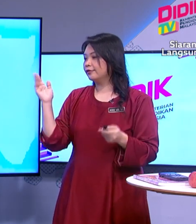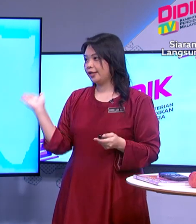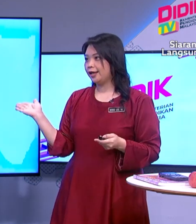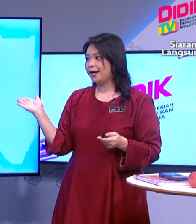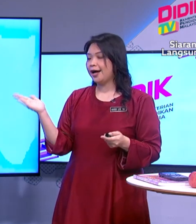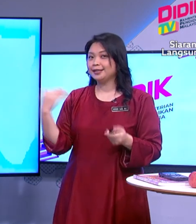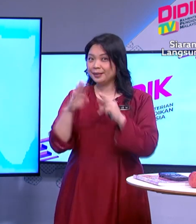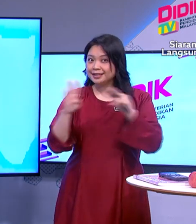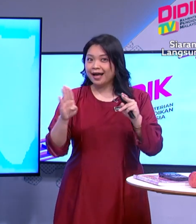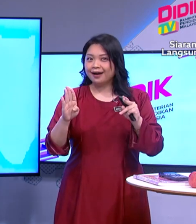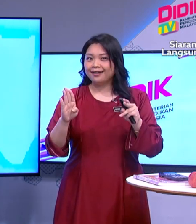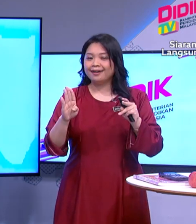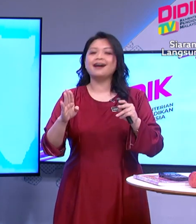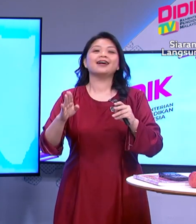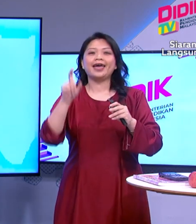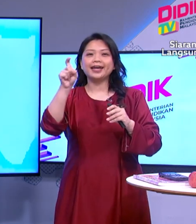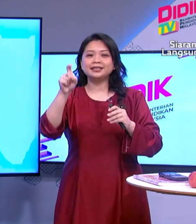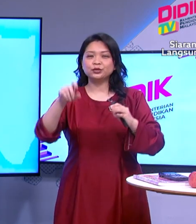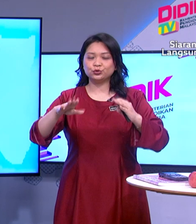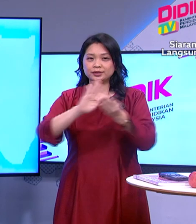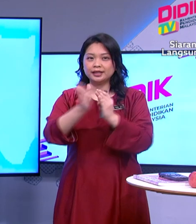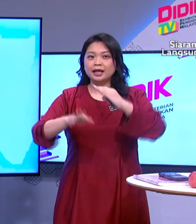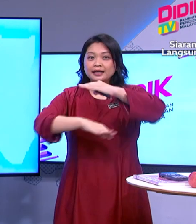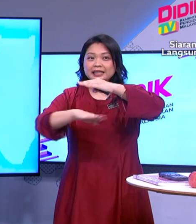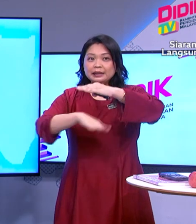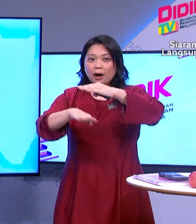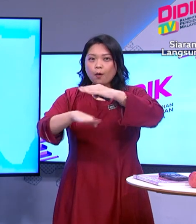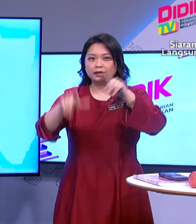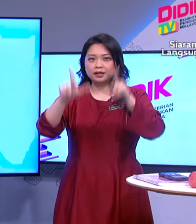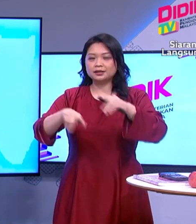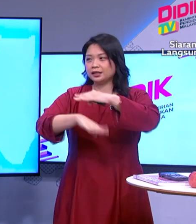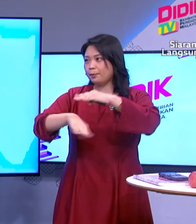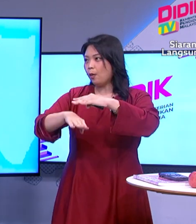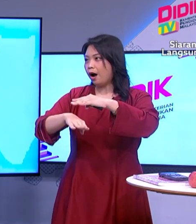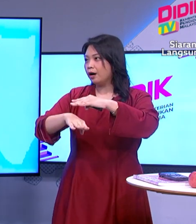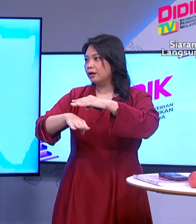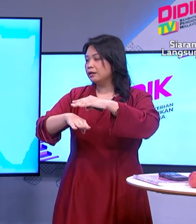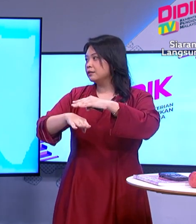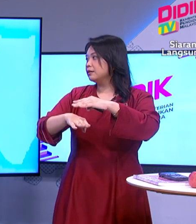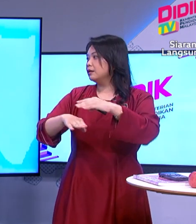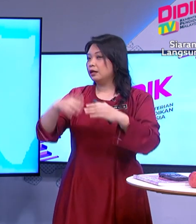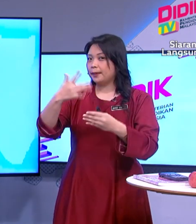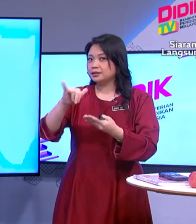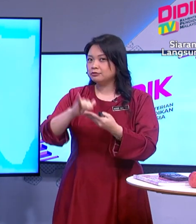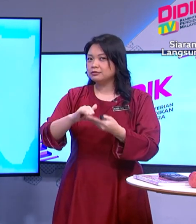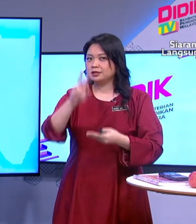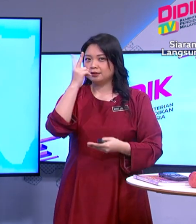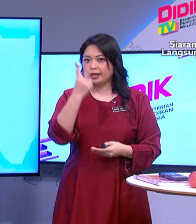moga2 besok Ta hxd2 jadi dibawa di letak di bawah lepas tu kita